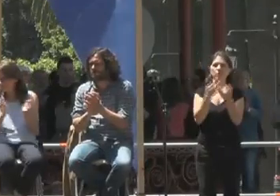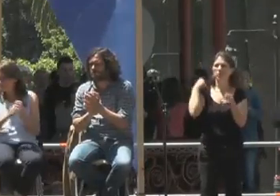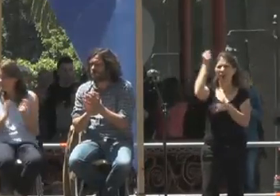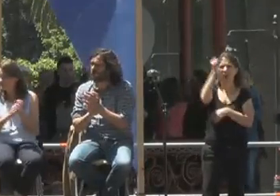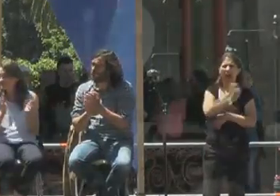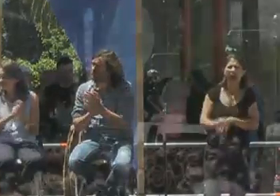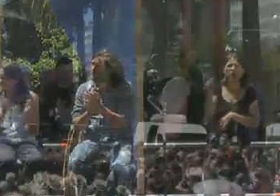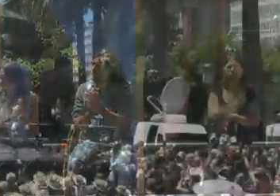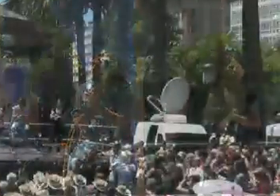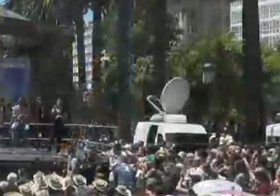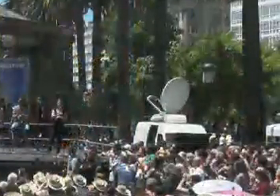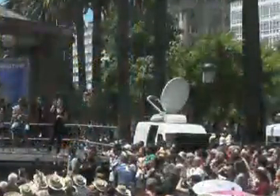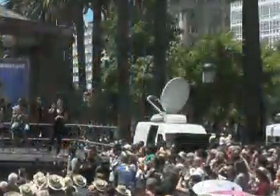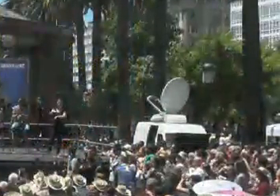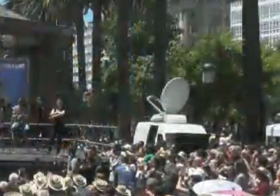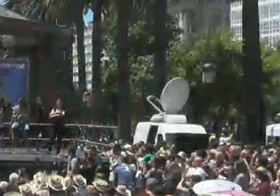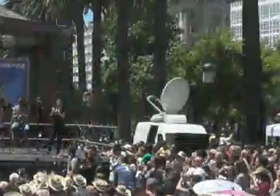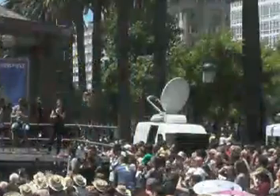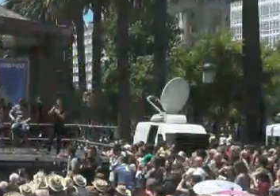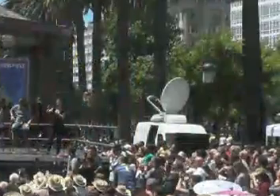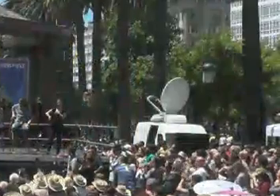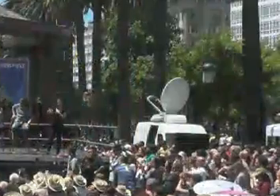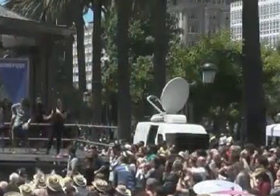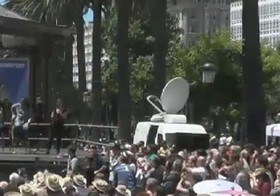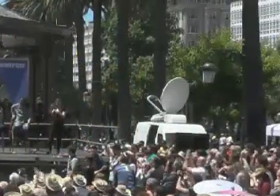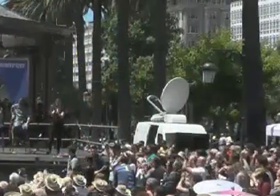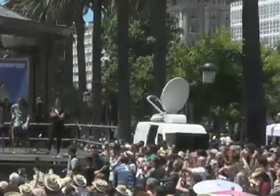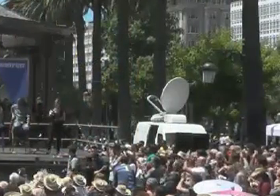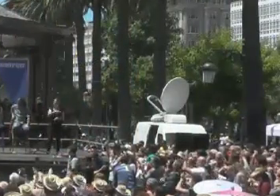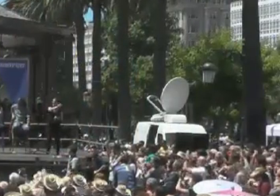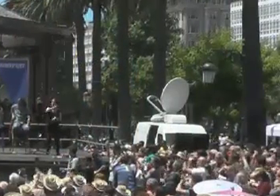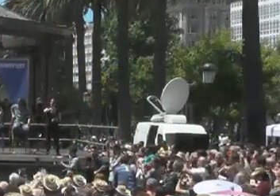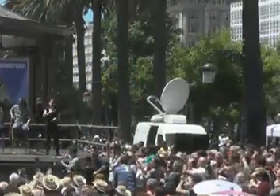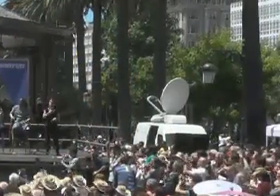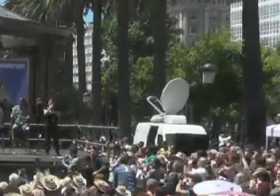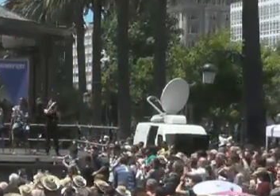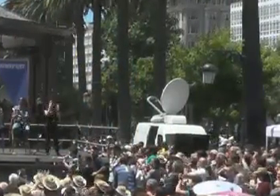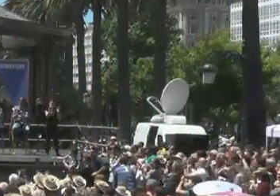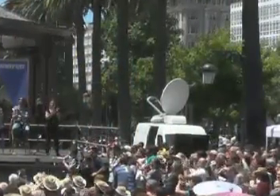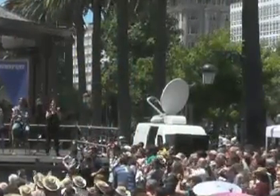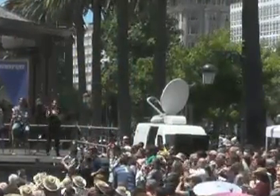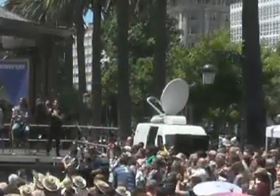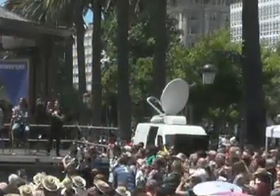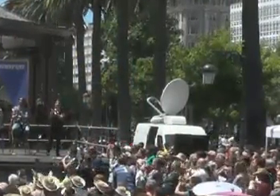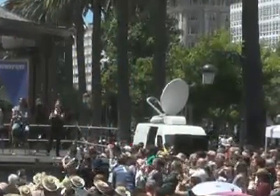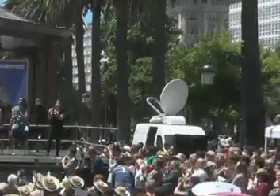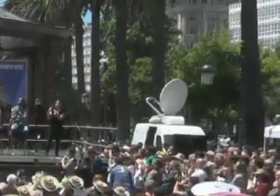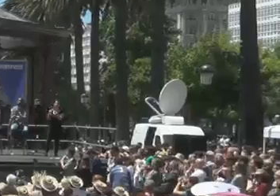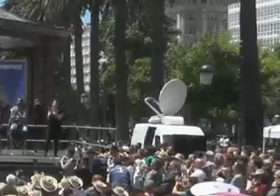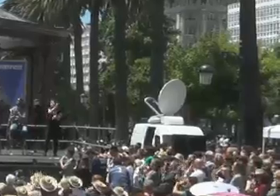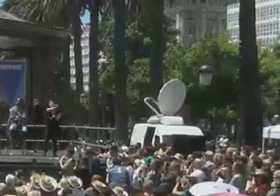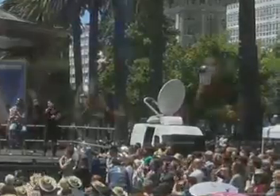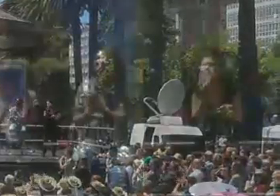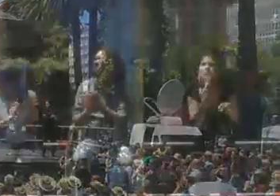gobierno para los privilegiados, toca un gobierno para nuestra gente. Y por eso, a los que creen que la política no va con ellos, si